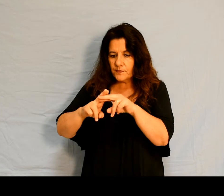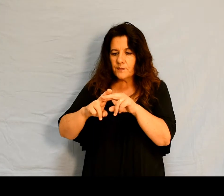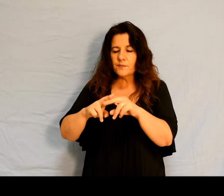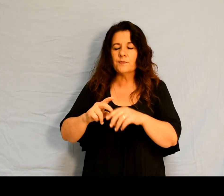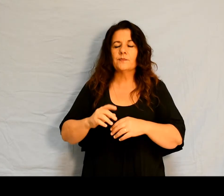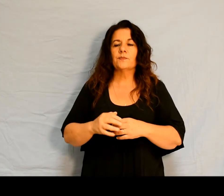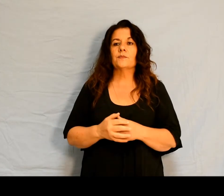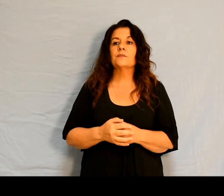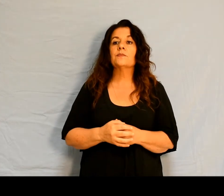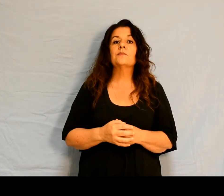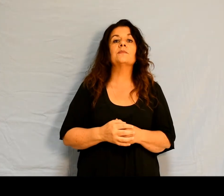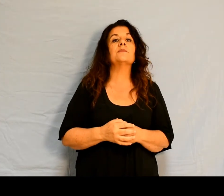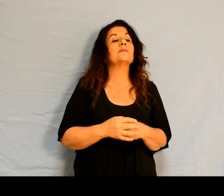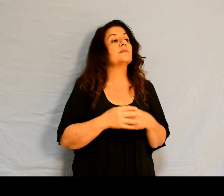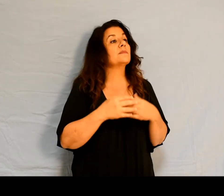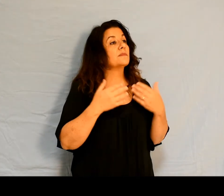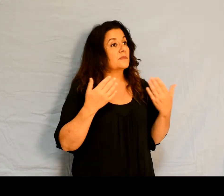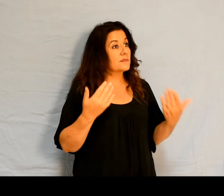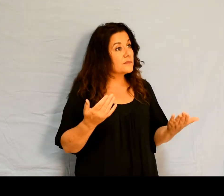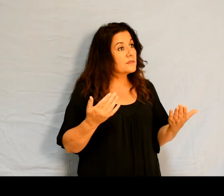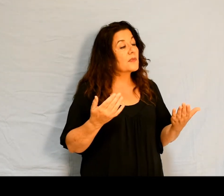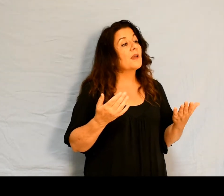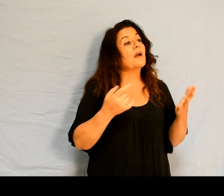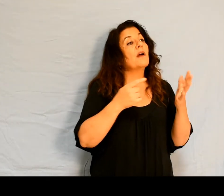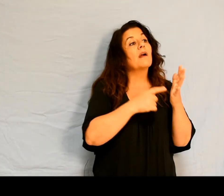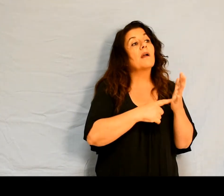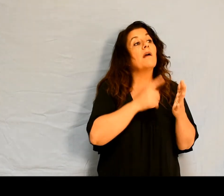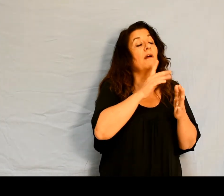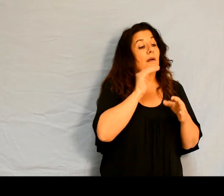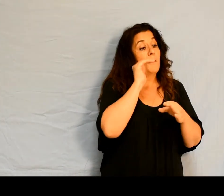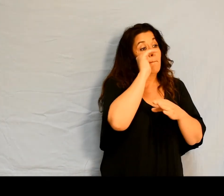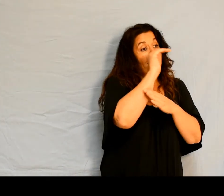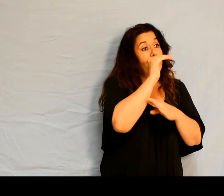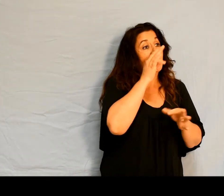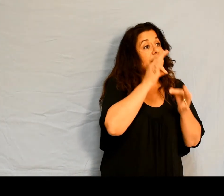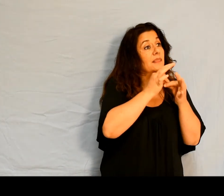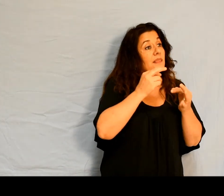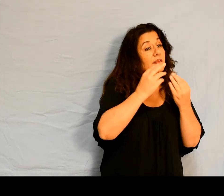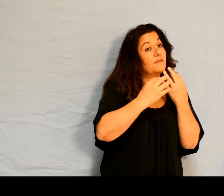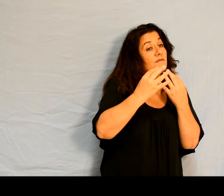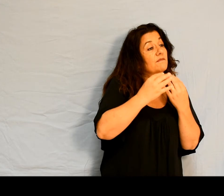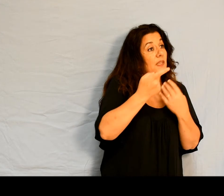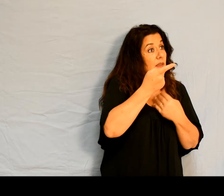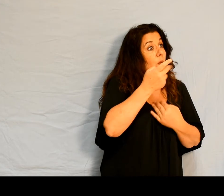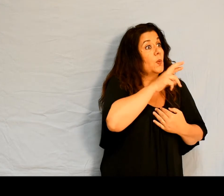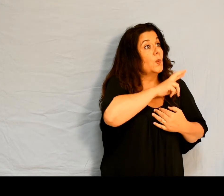Eh bien, quand le maître de la vigne viendra, que fera-t-il à ces vignerons?